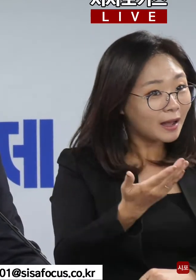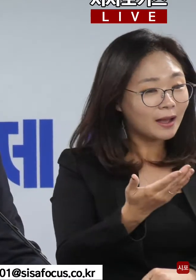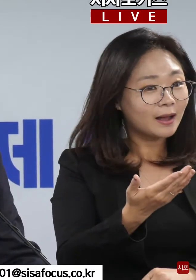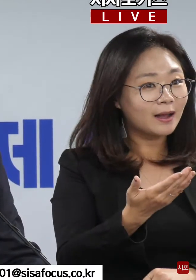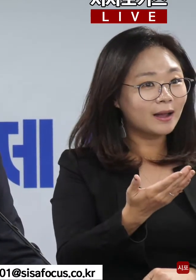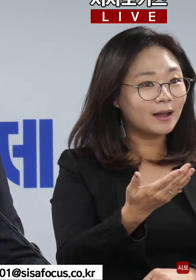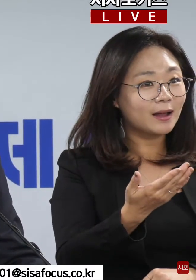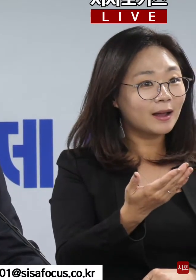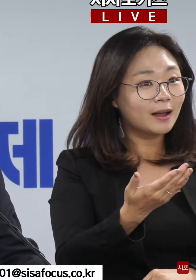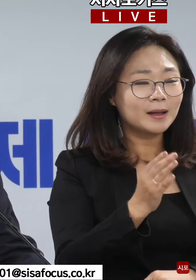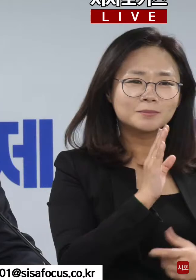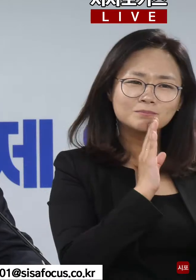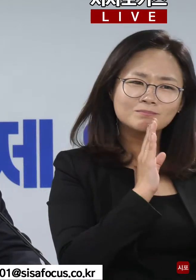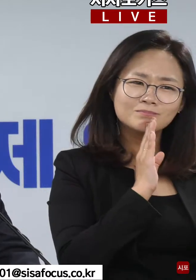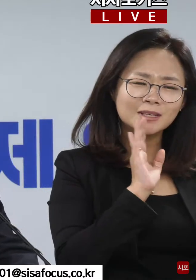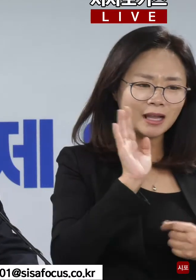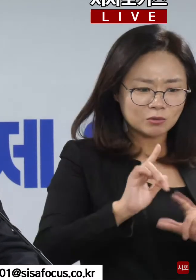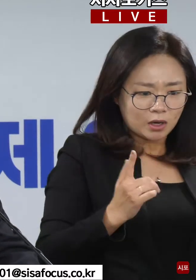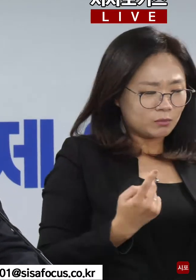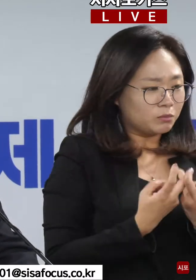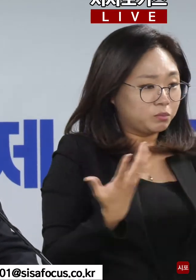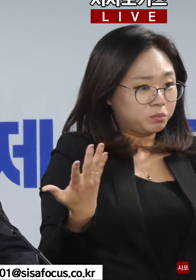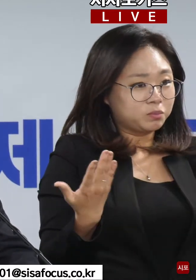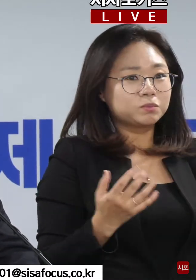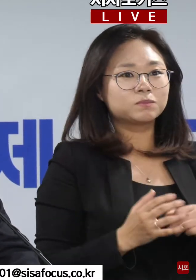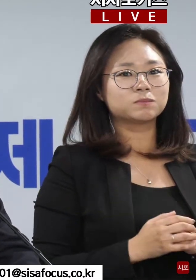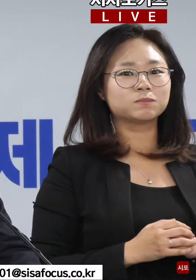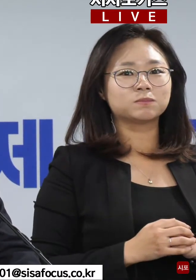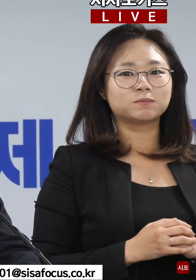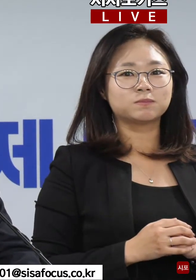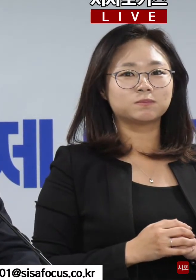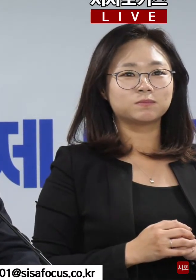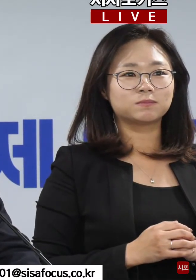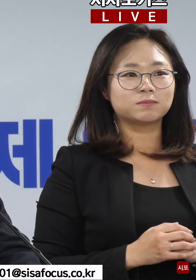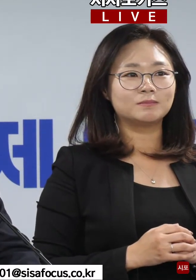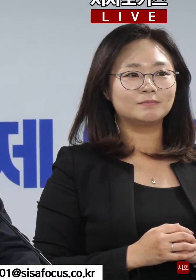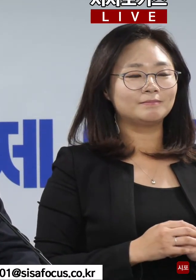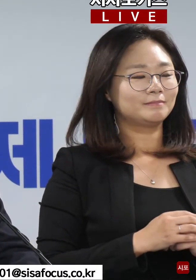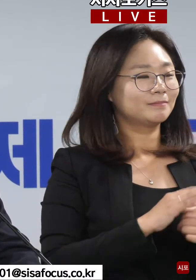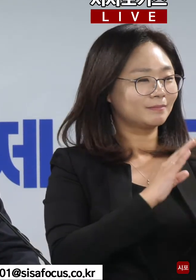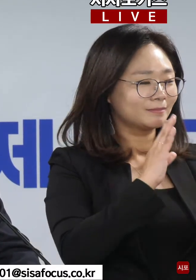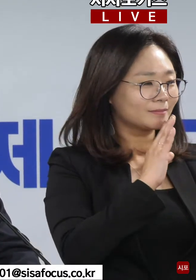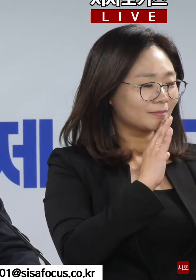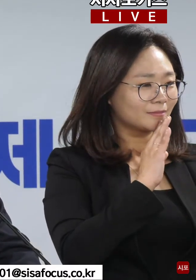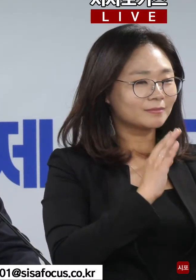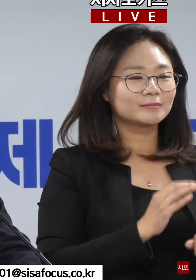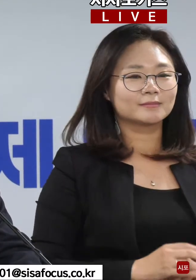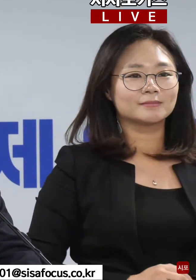윤핵관이 한 얘기라고 봐야 되나? 이거 나중에 아니라고 하면 고만 아닌가 이거? 그럴 수 있습니다. 예.